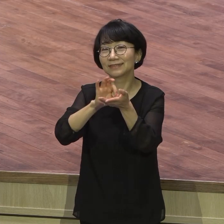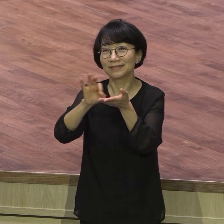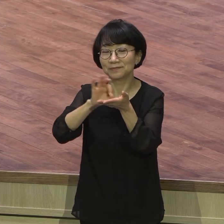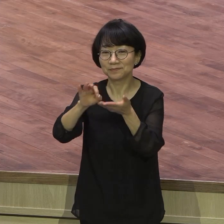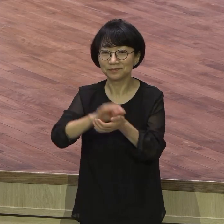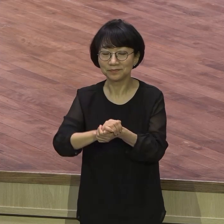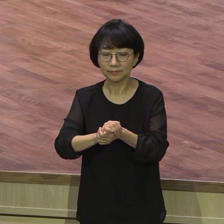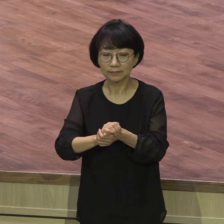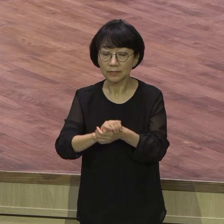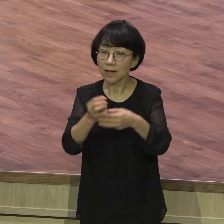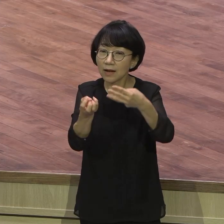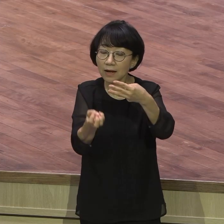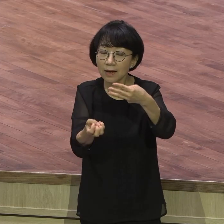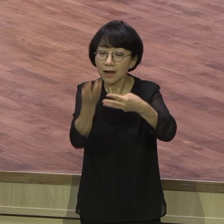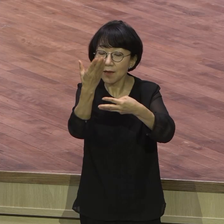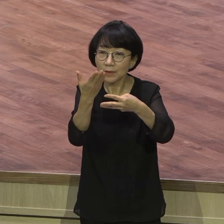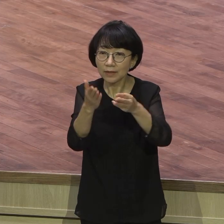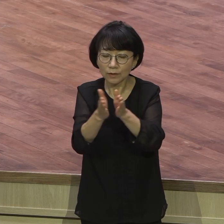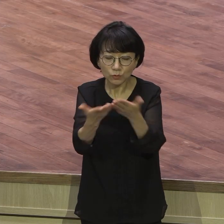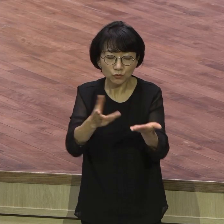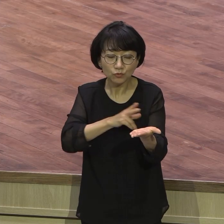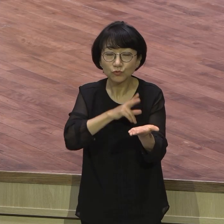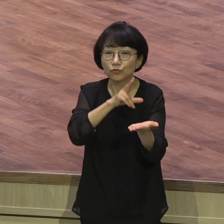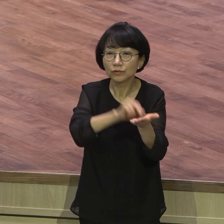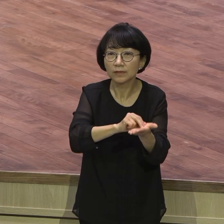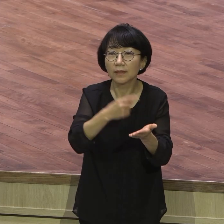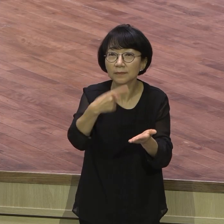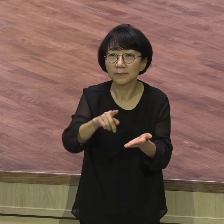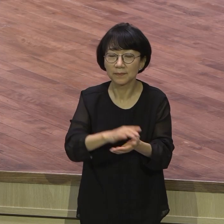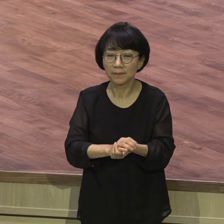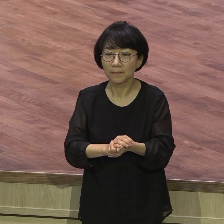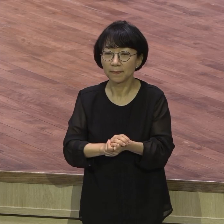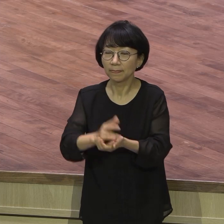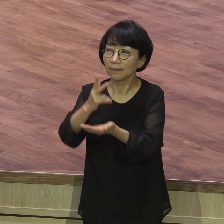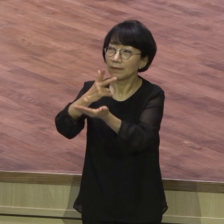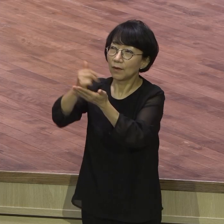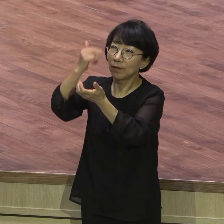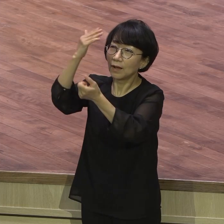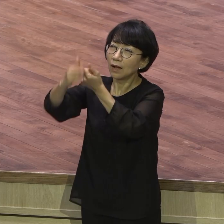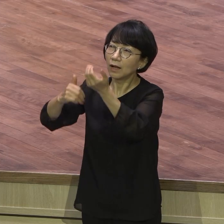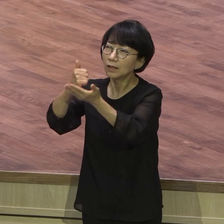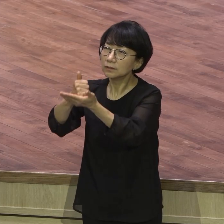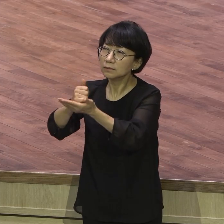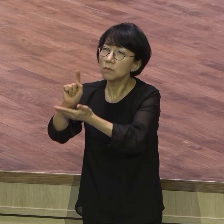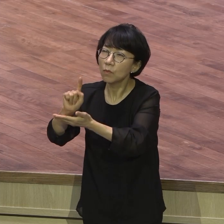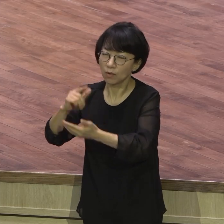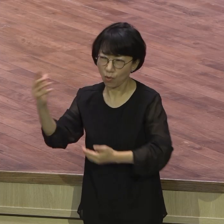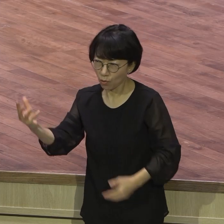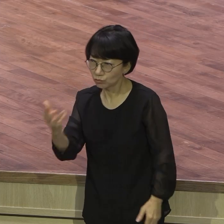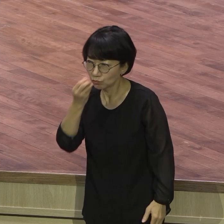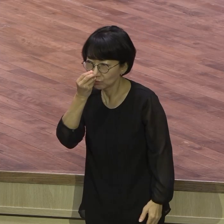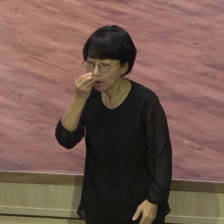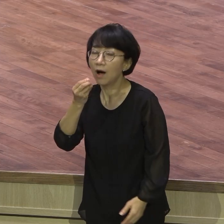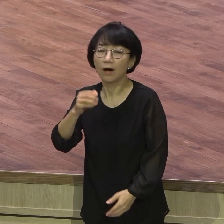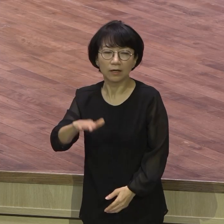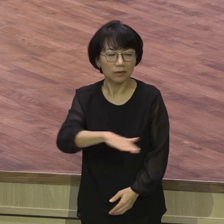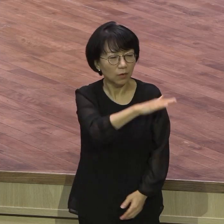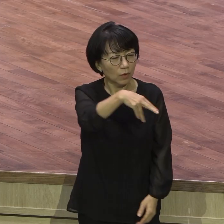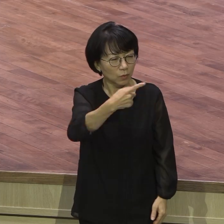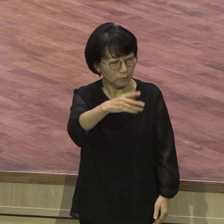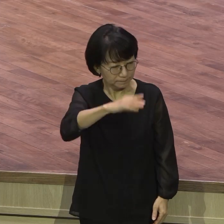주제도 오늘 본문에 기록되어 있지만 여호와 하나님이 거룩하니 너희도 거룩하라.